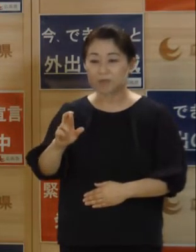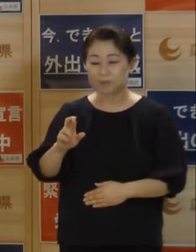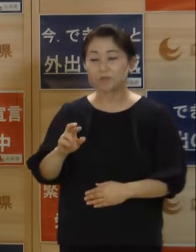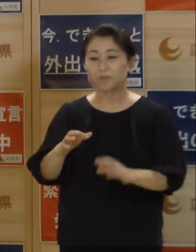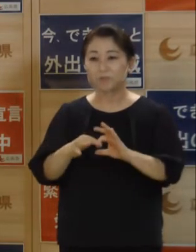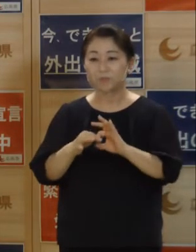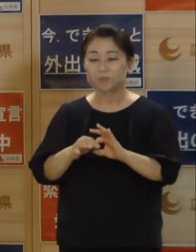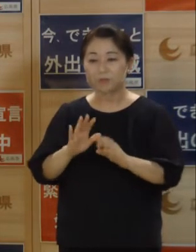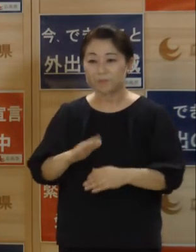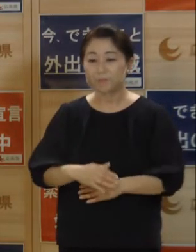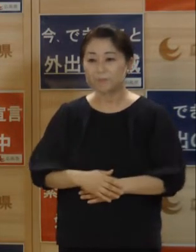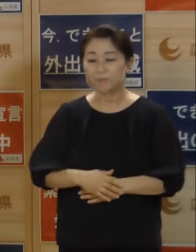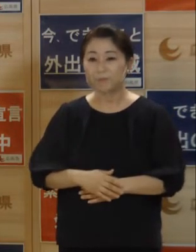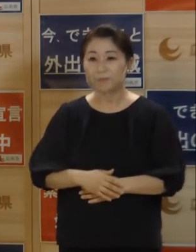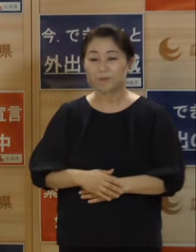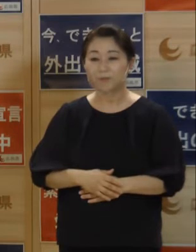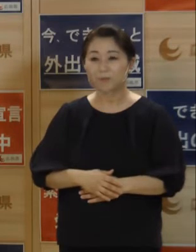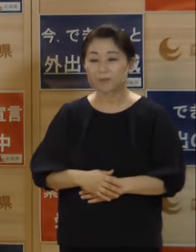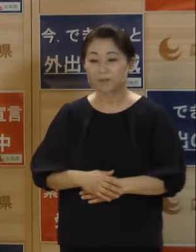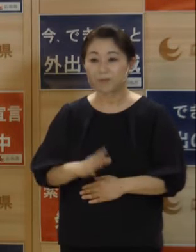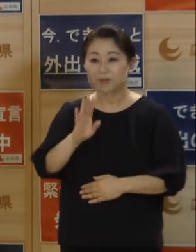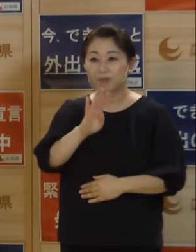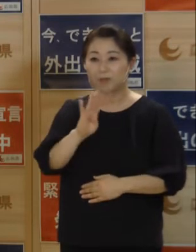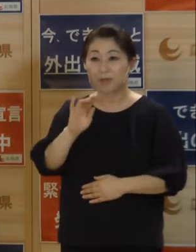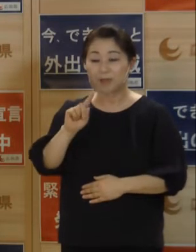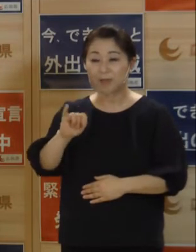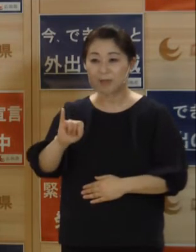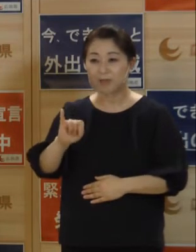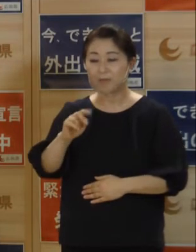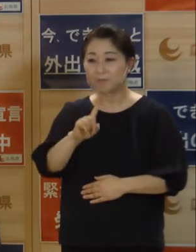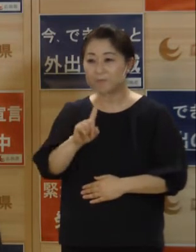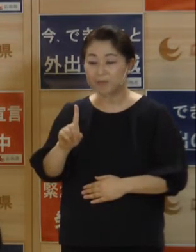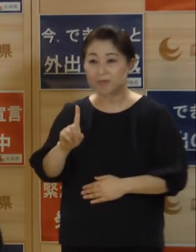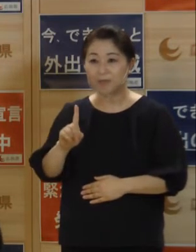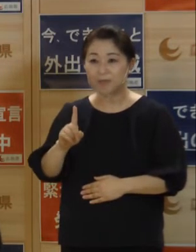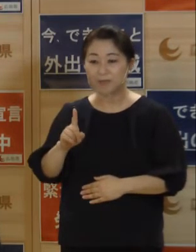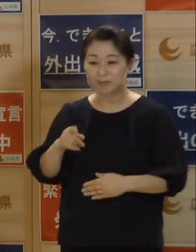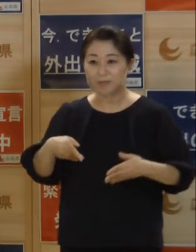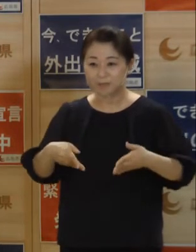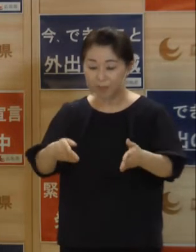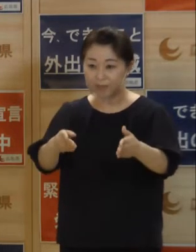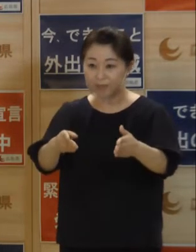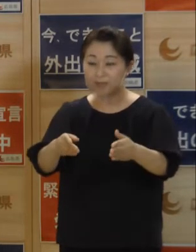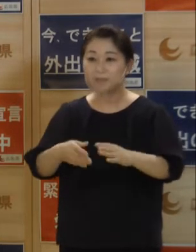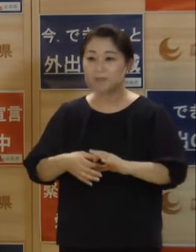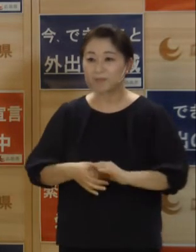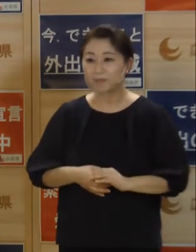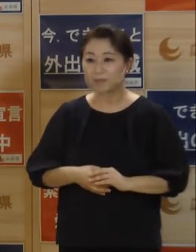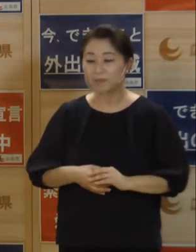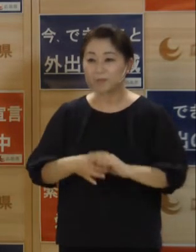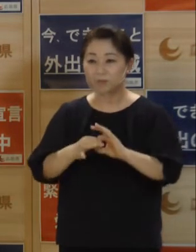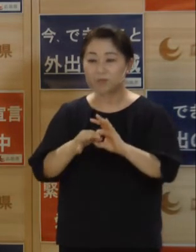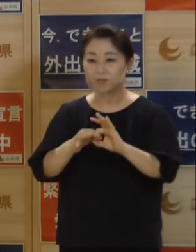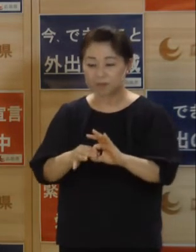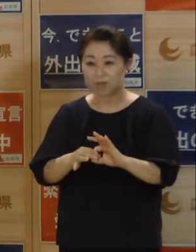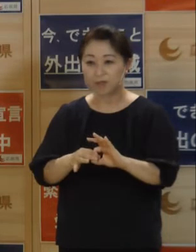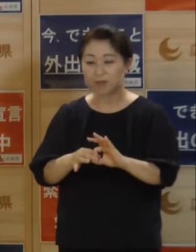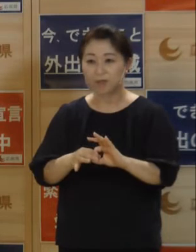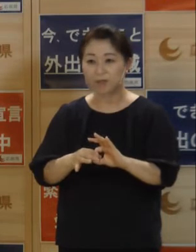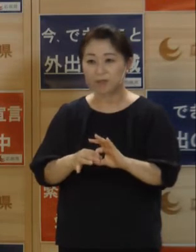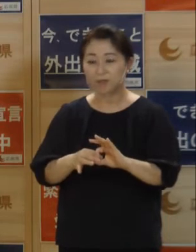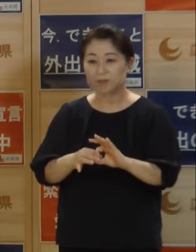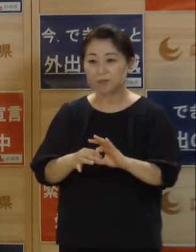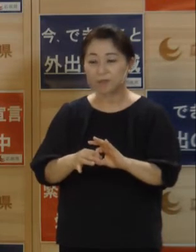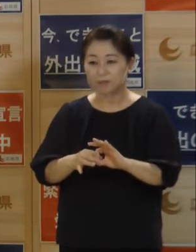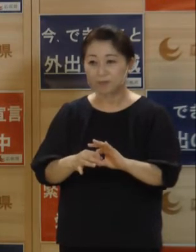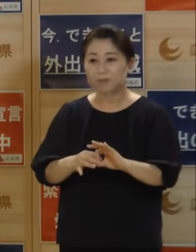促進、まあ、一部区間のこう利用促進などを話し合う、 こう JR などとの協議の場にこう参加するというようなお考え示されていますけども、